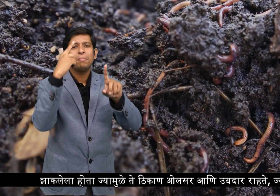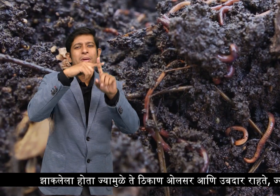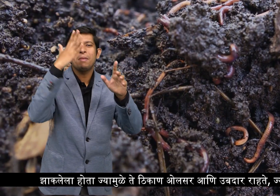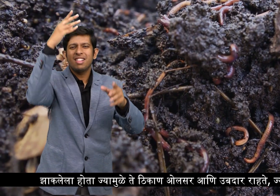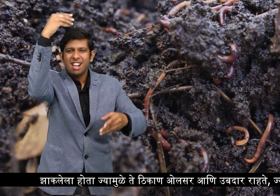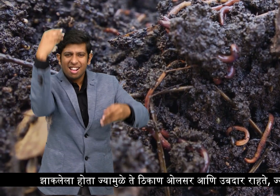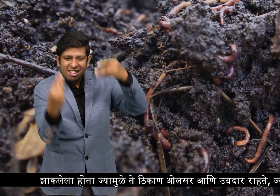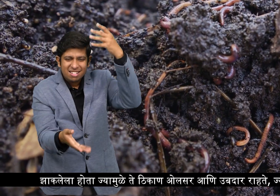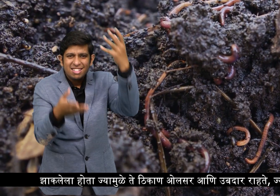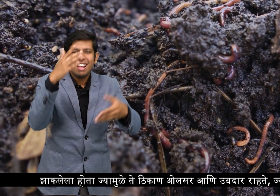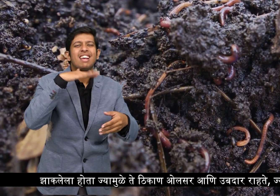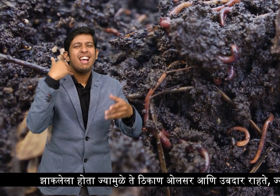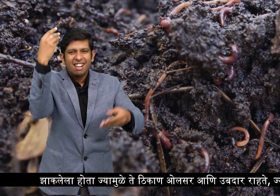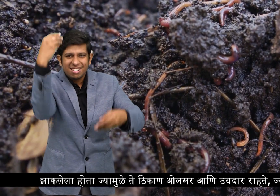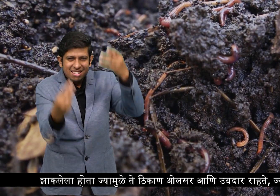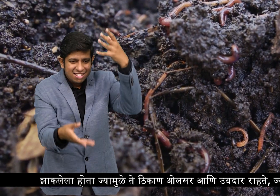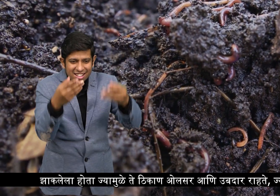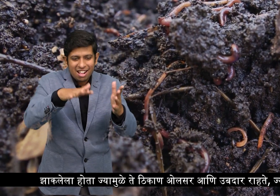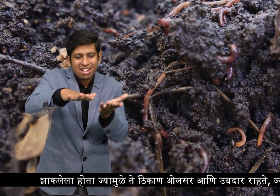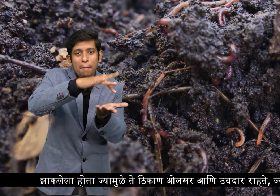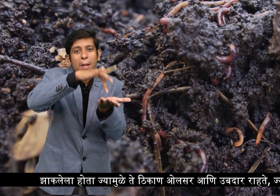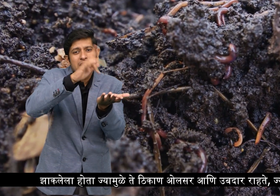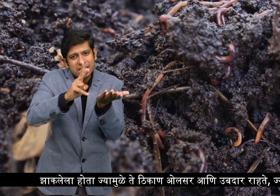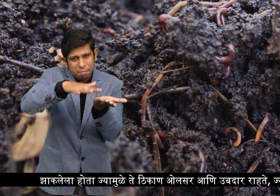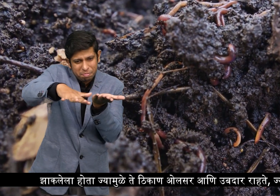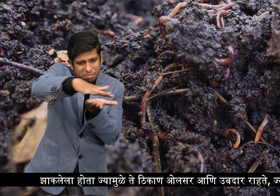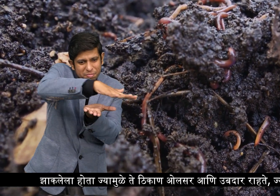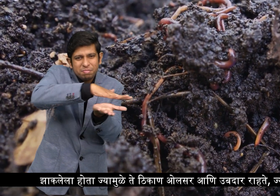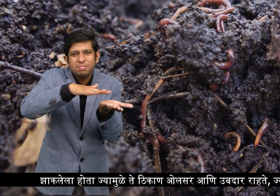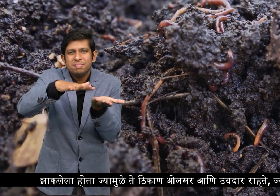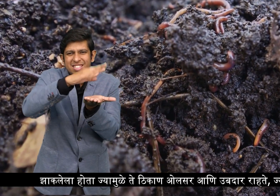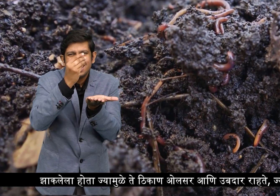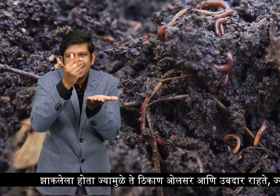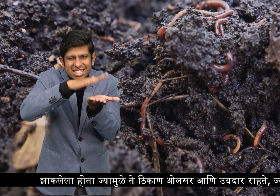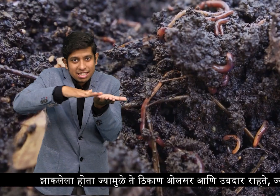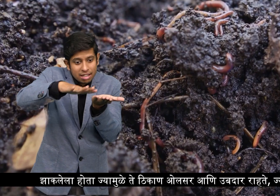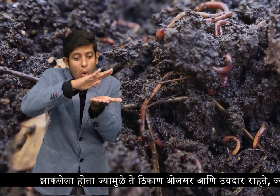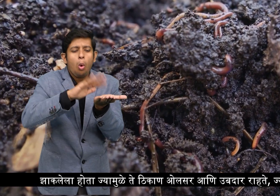हे ठिकाण ओलसर आणि उबदार राहते, ज्याला ह्यूमस म्हणतात.